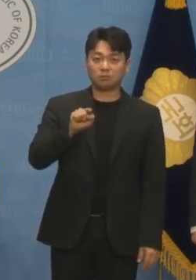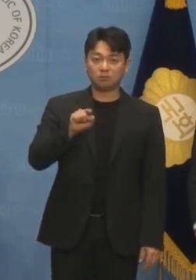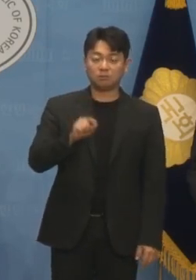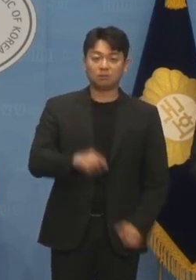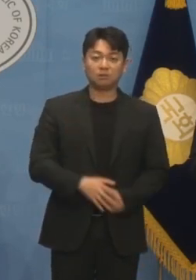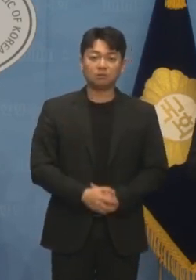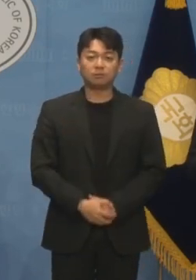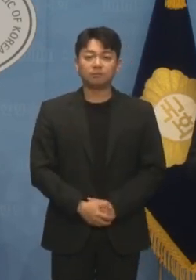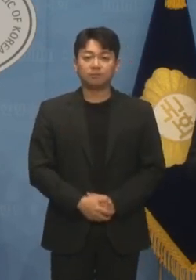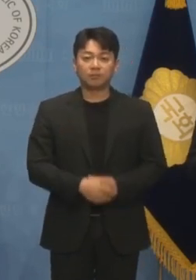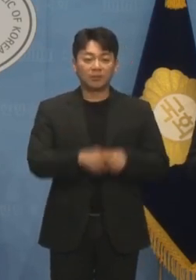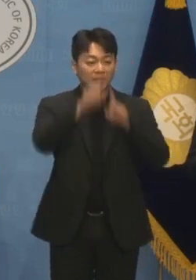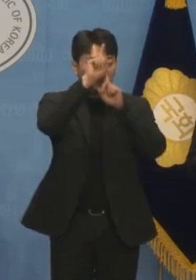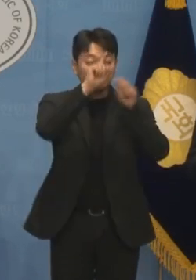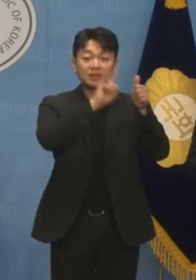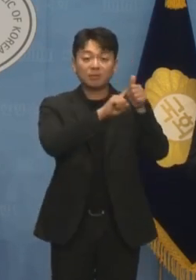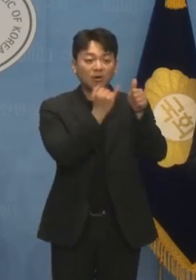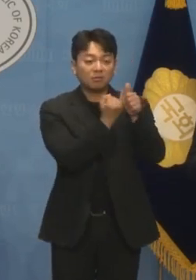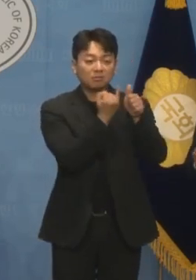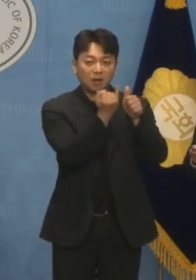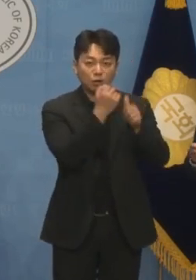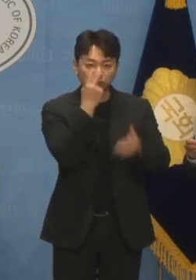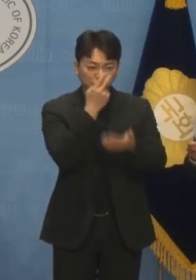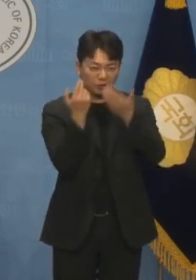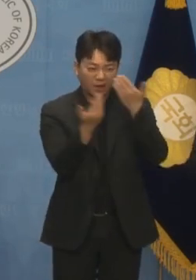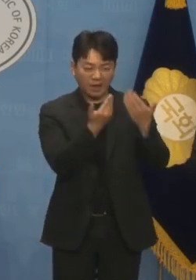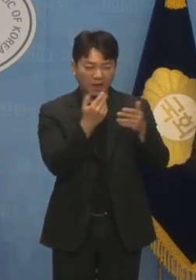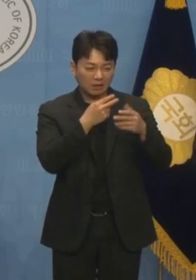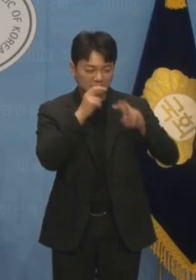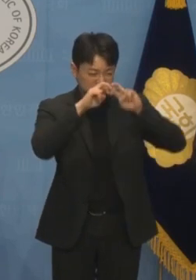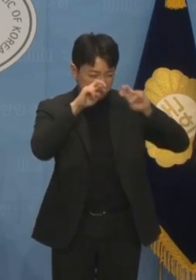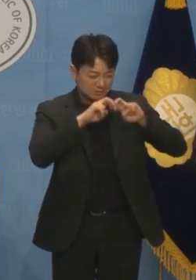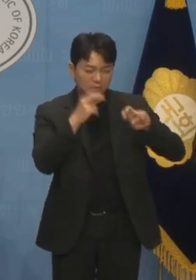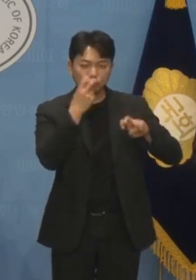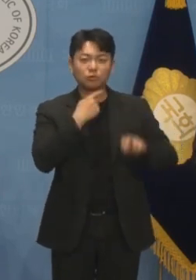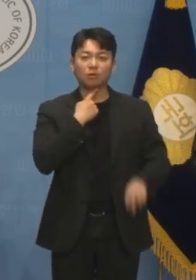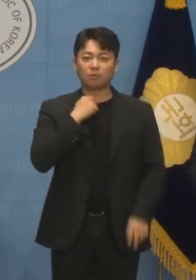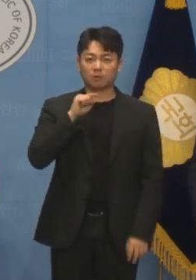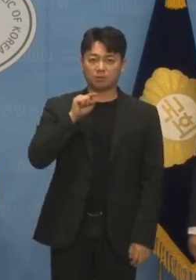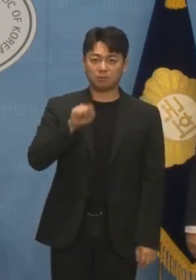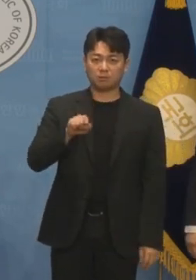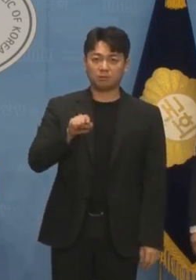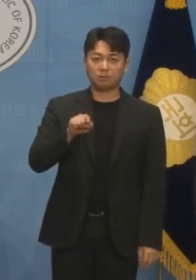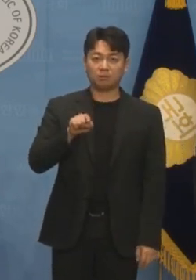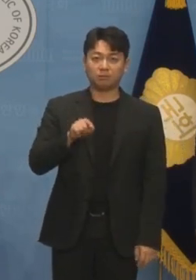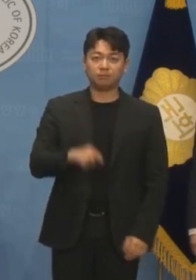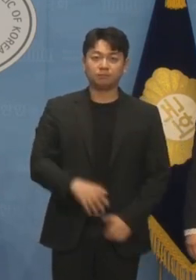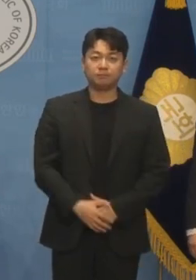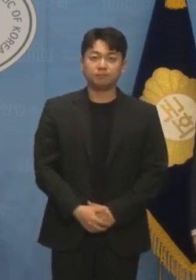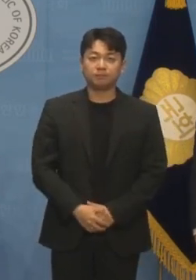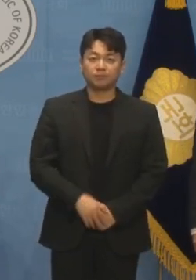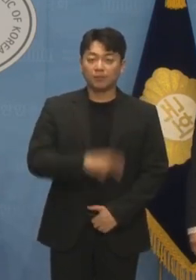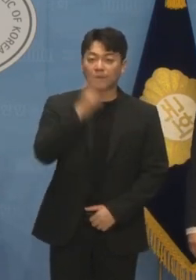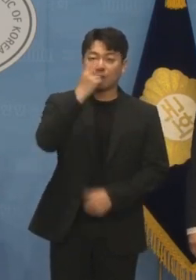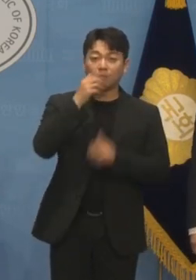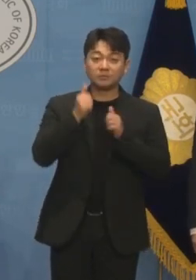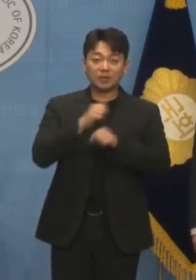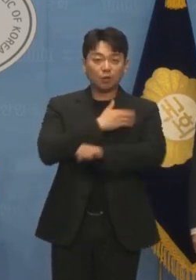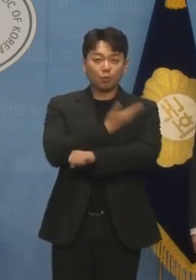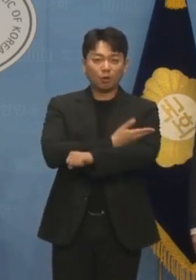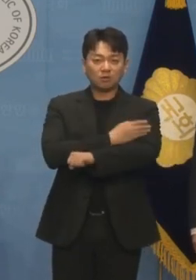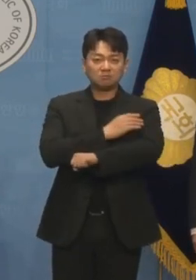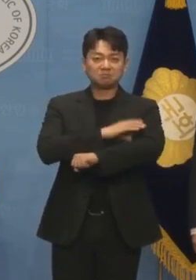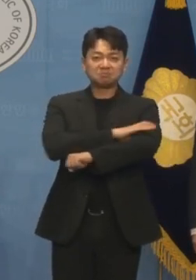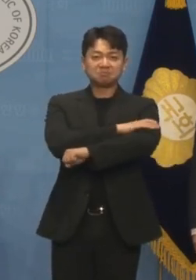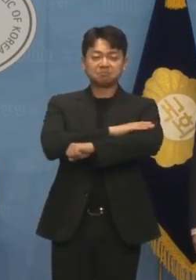세탁소 과일 가게까지 이잡듯이 뒤진 검찰입니다 검찰권 남용으로 비판 받았지만 수사